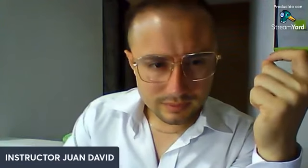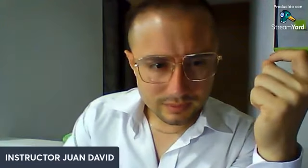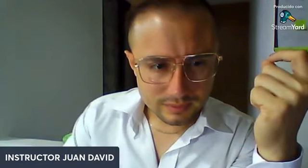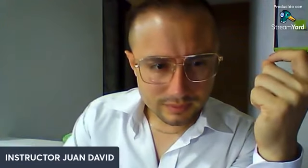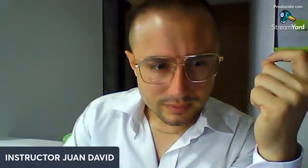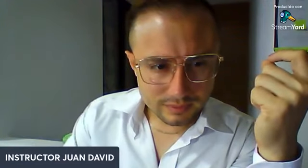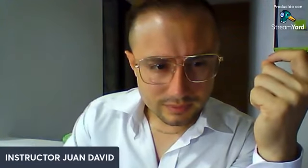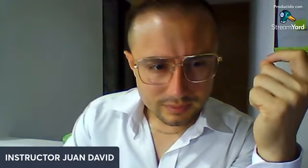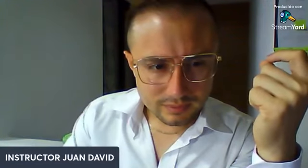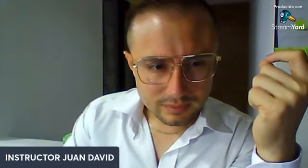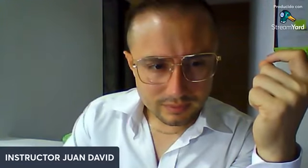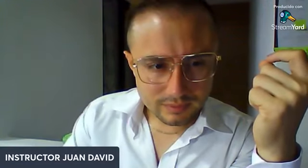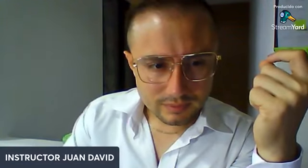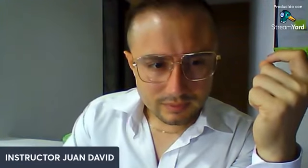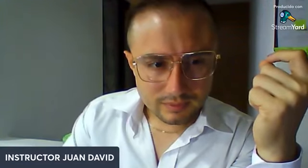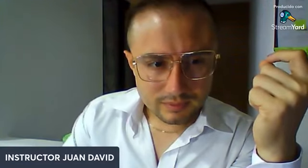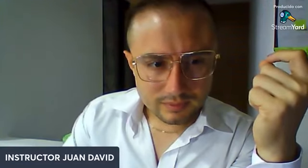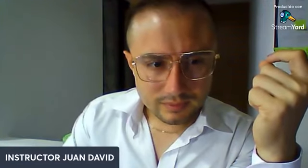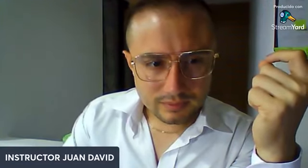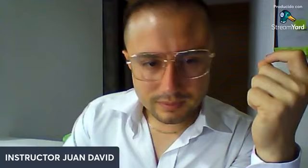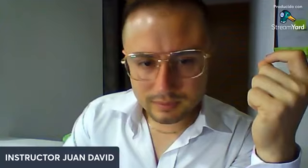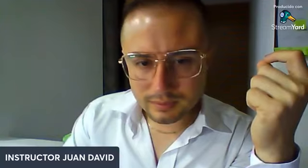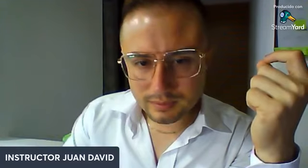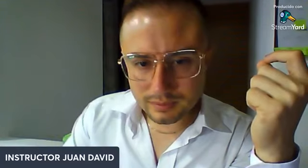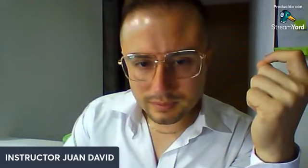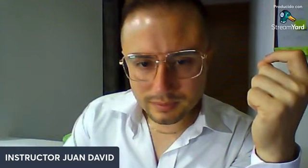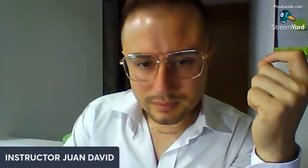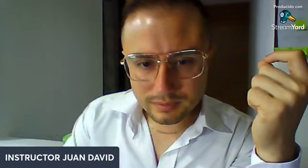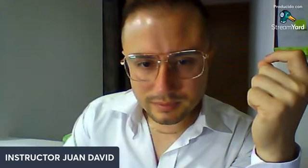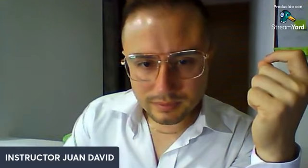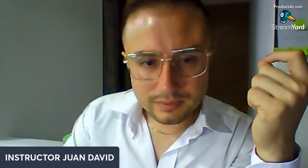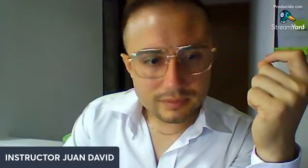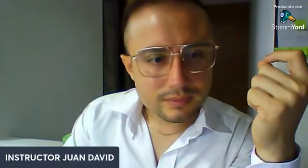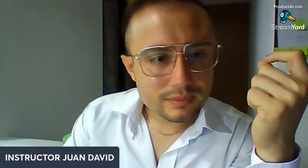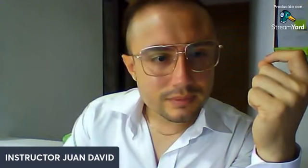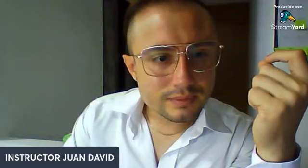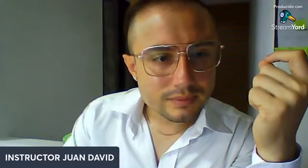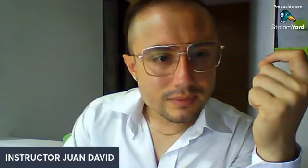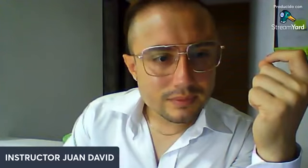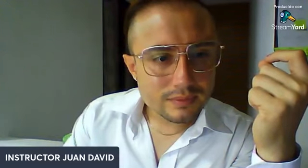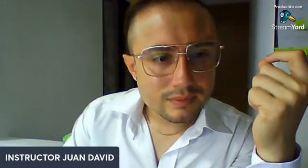Ah.